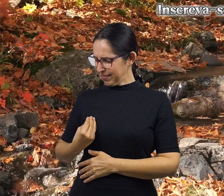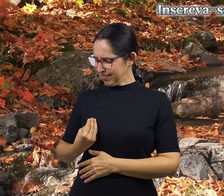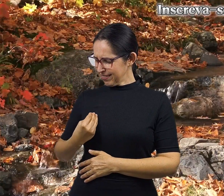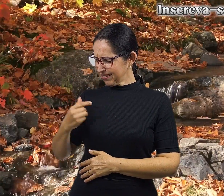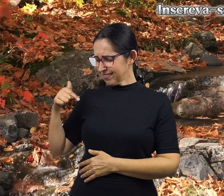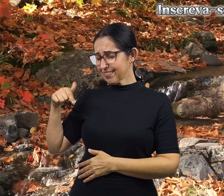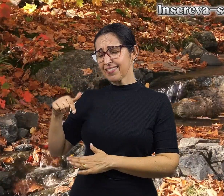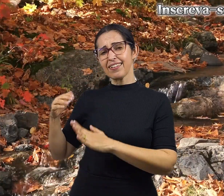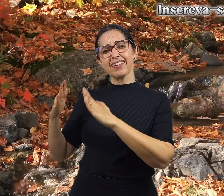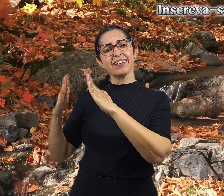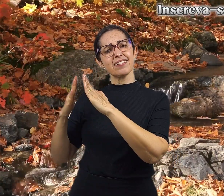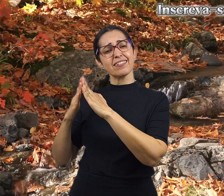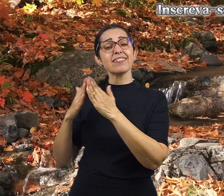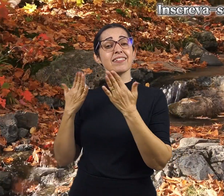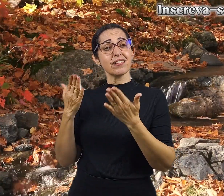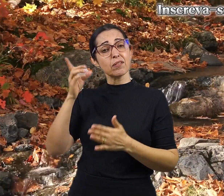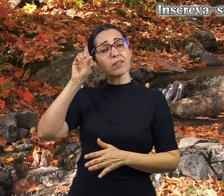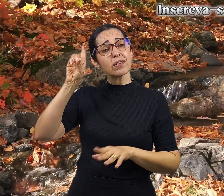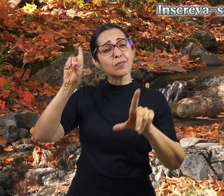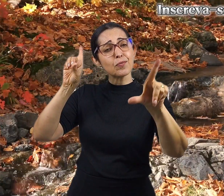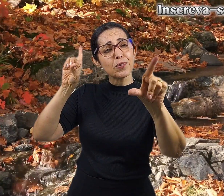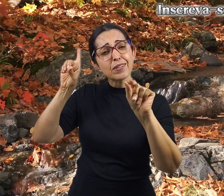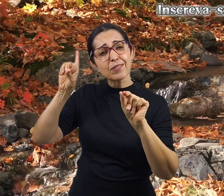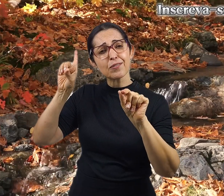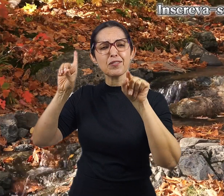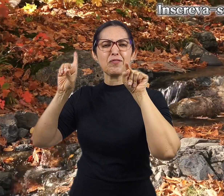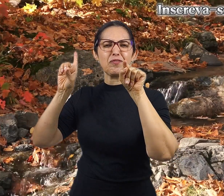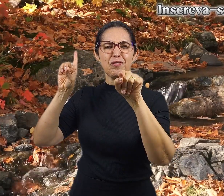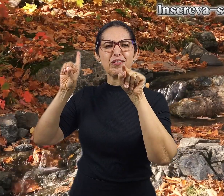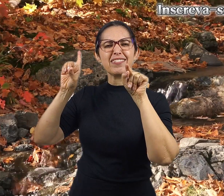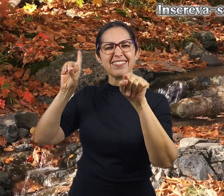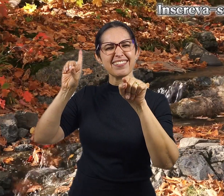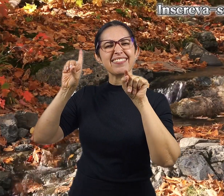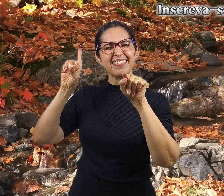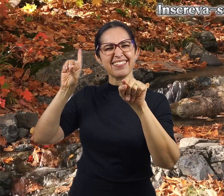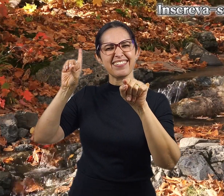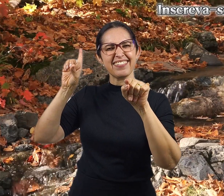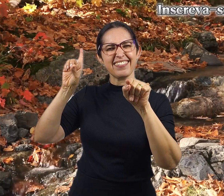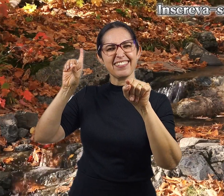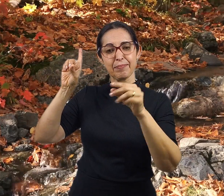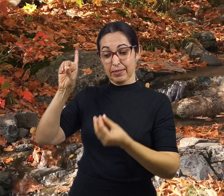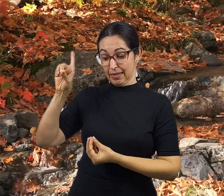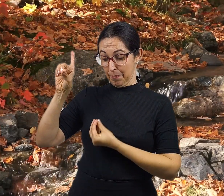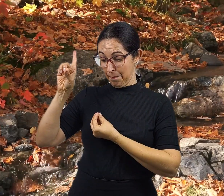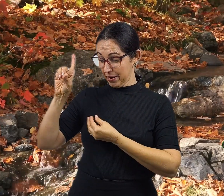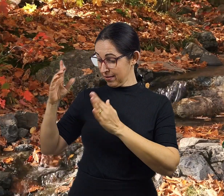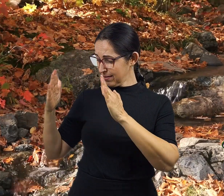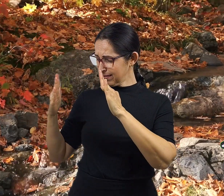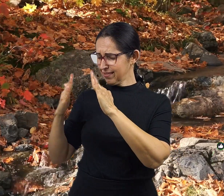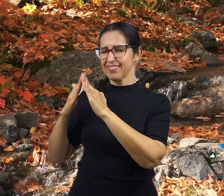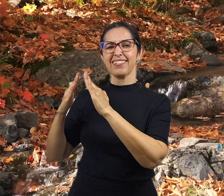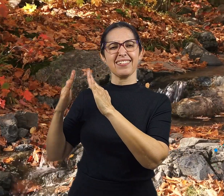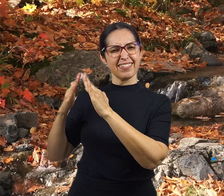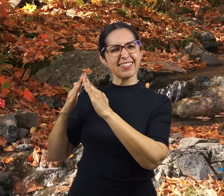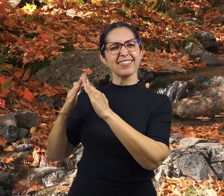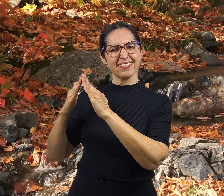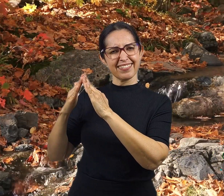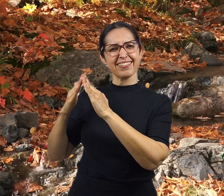Então, Deus te escolheu para estar hoje em Betel. Deus te escolheu especificamente para estar hoje na